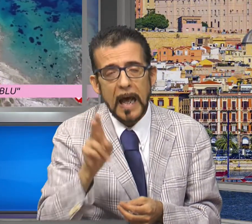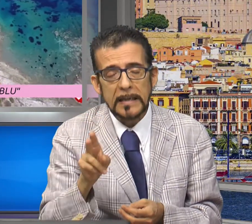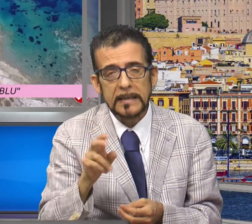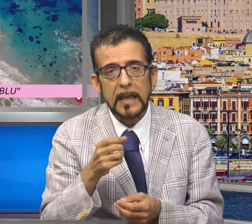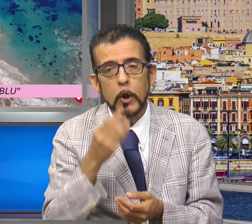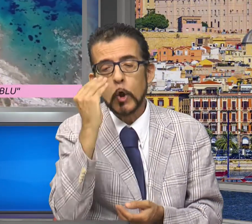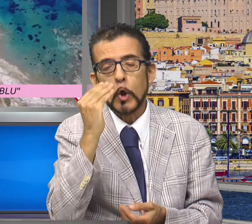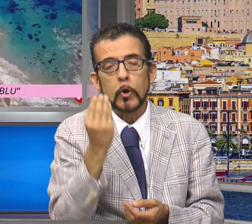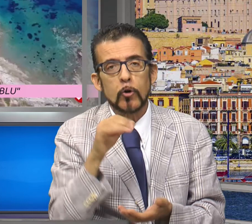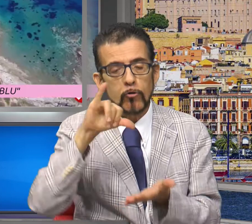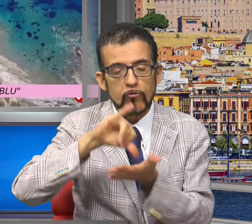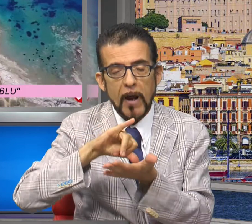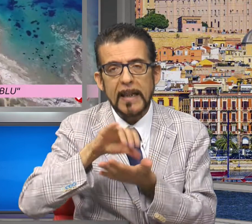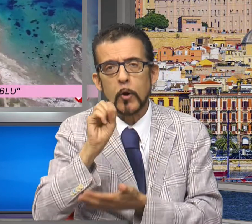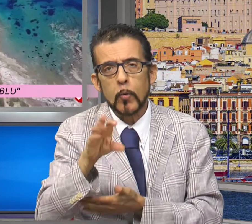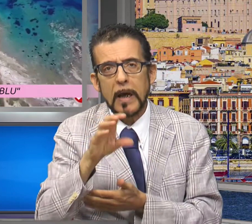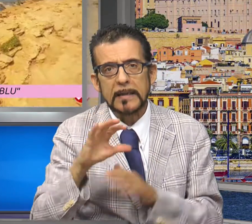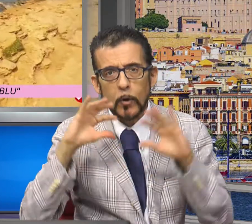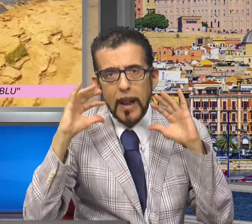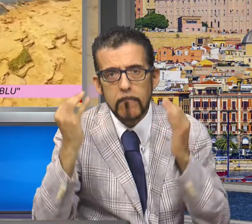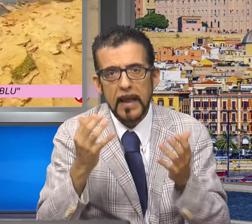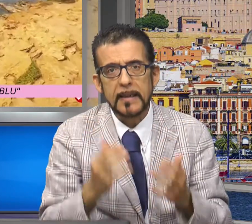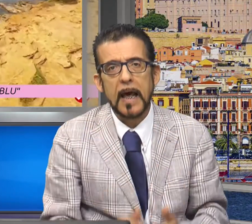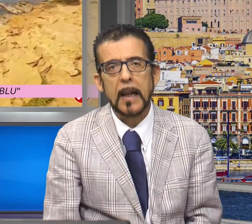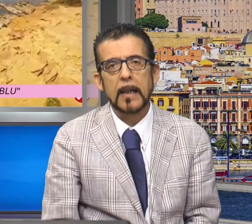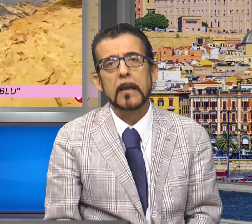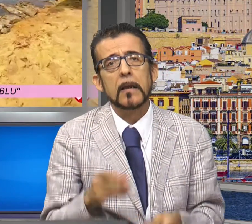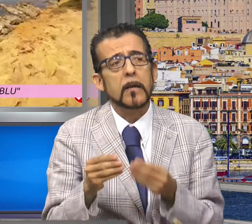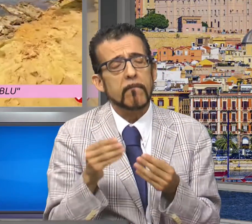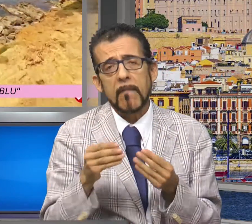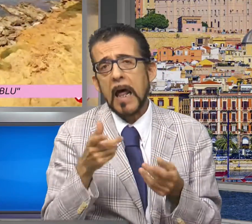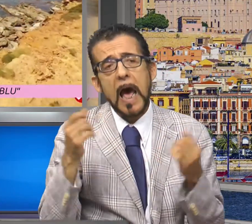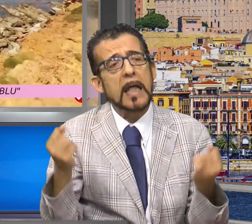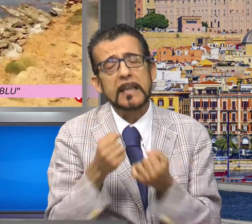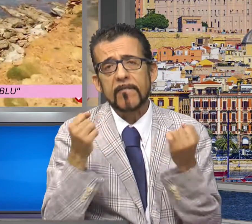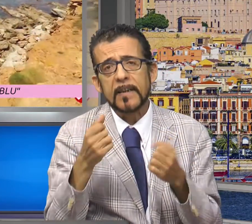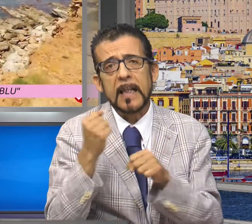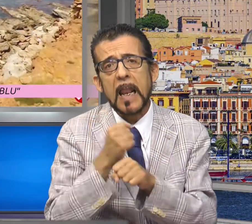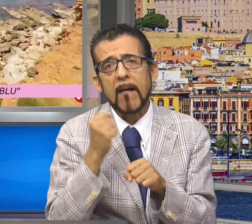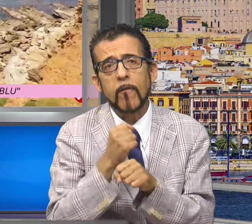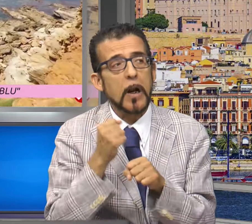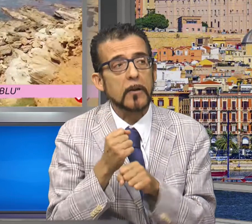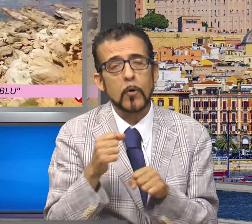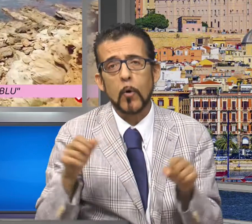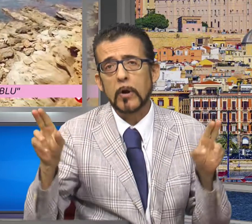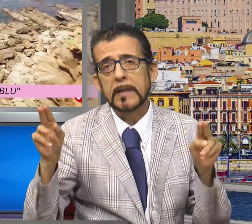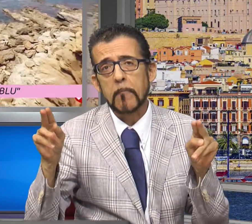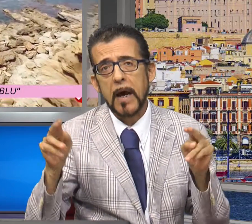Ambientale CEAS Lago Baraz, che realizzerà appunto attività e laboratori tematici. È una riconferma, il fatto importante è che già